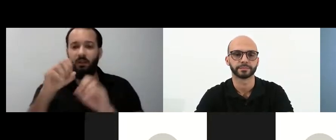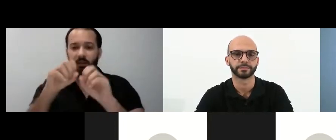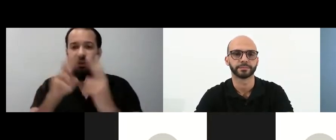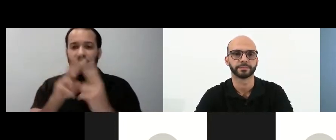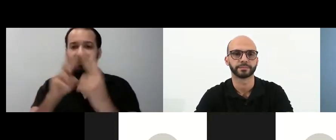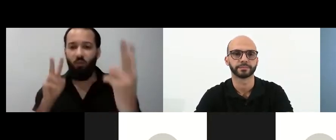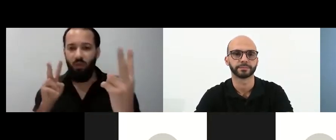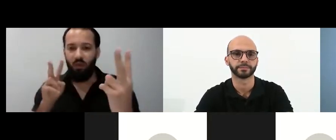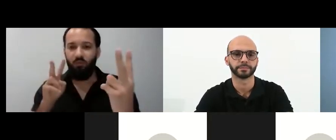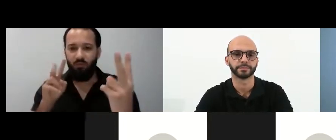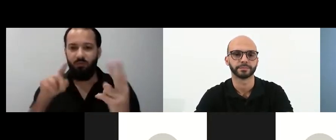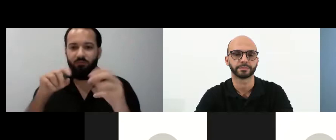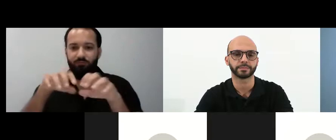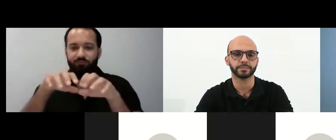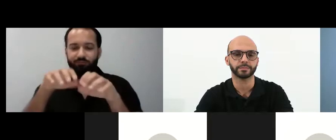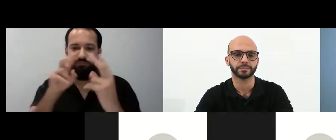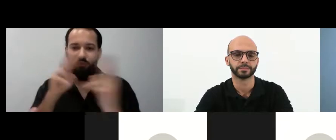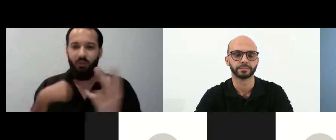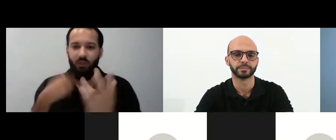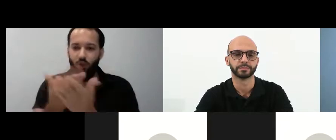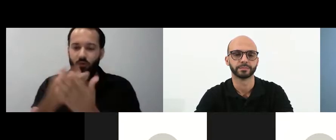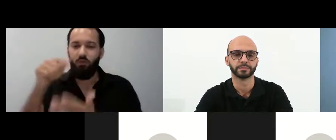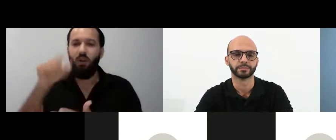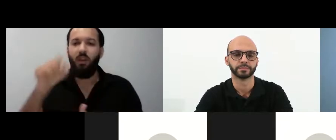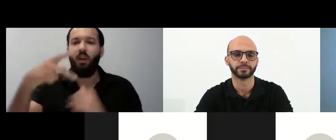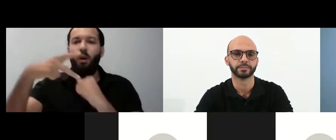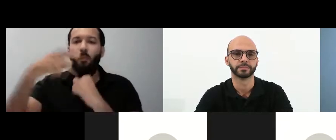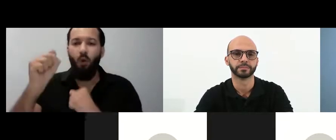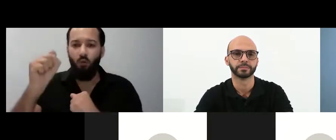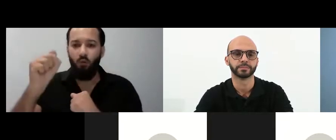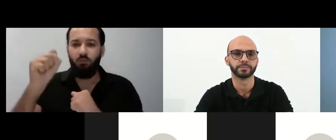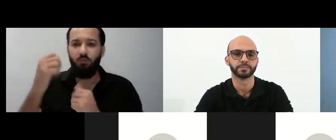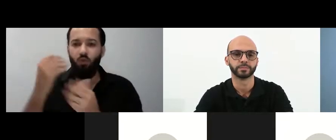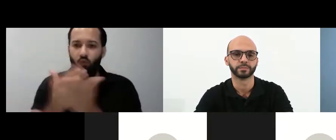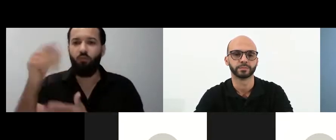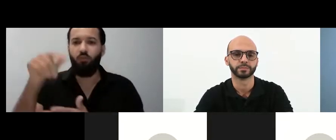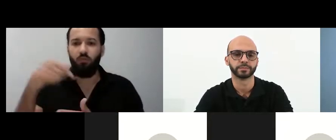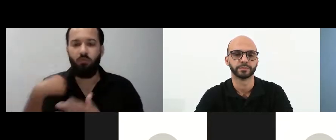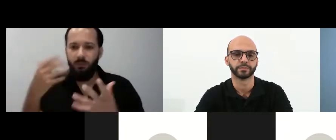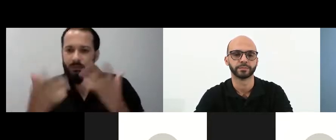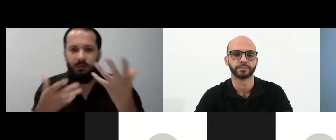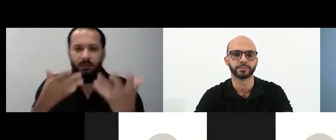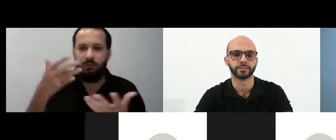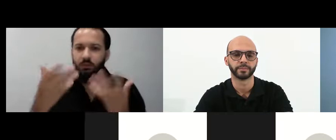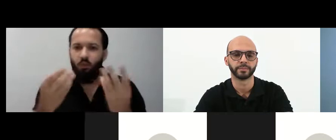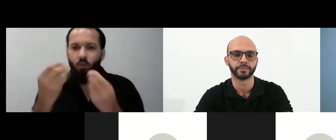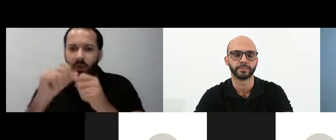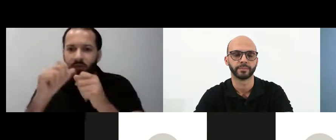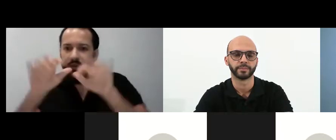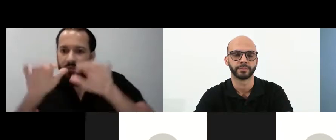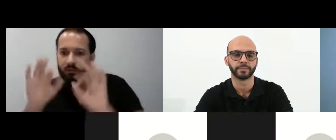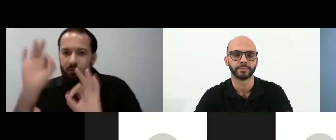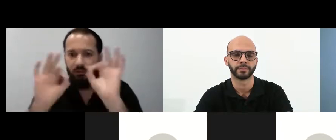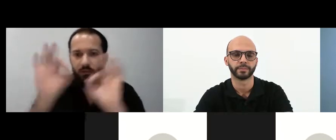aconteceu o quê? Começou, né, justamente nessa modalidade remota, que era o quê? A minha pós, quando eu iniciei a minha